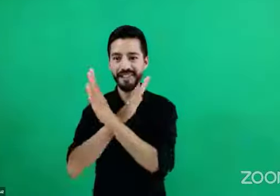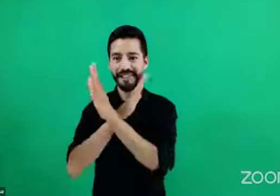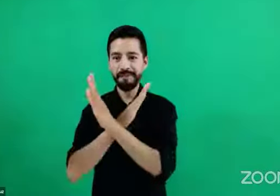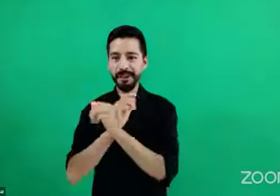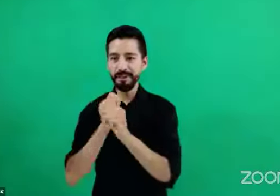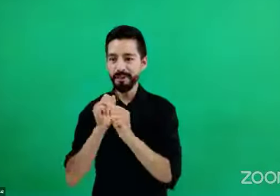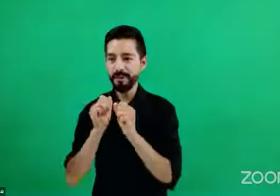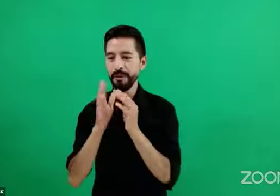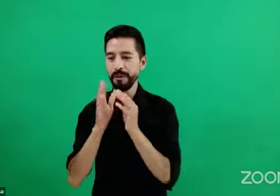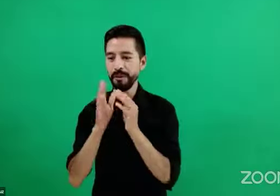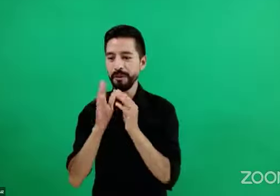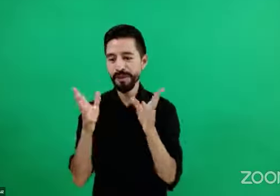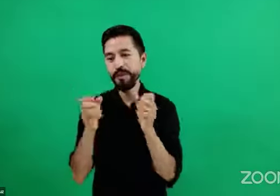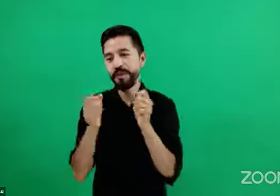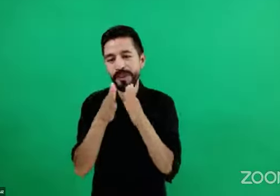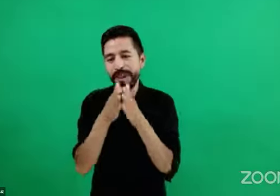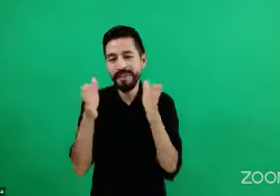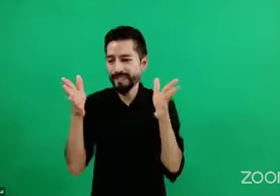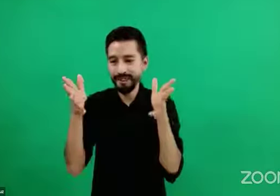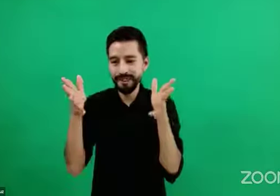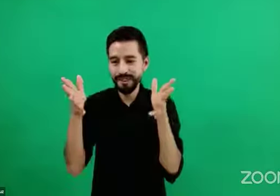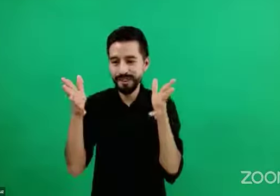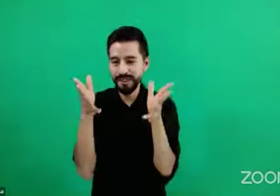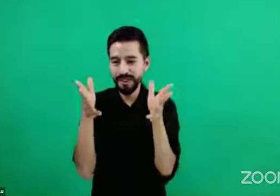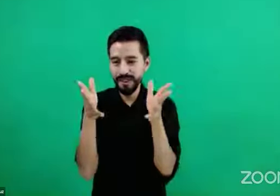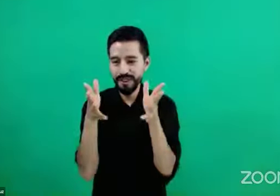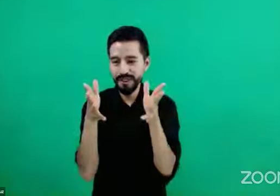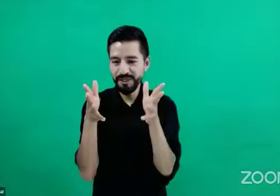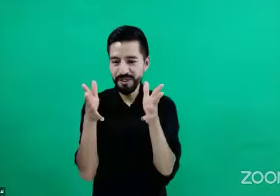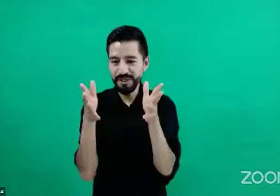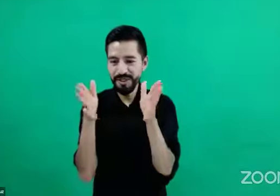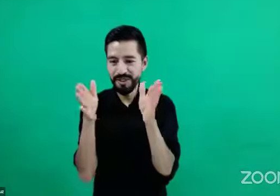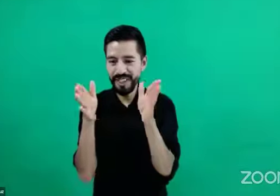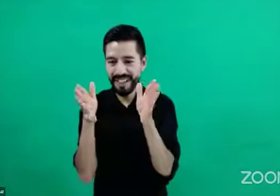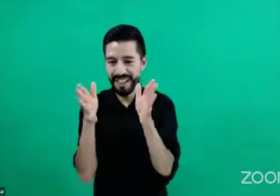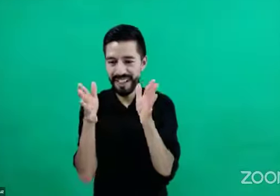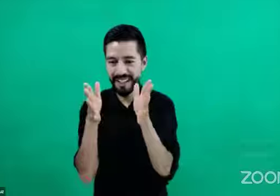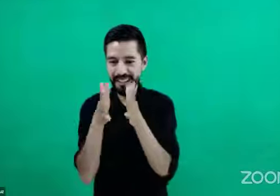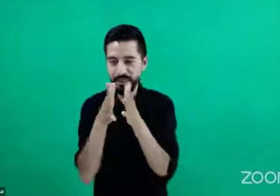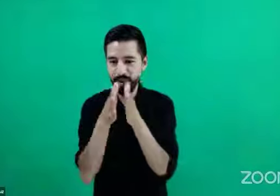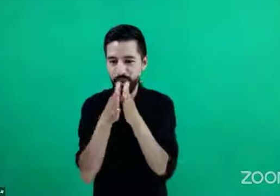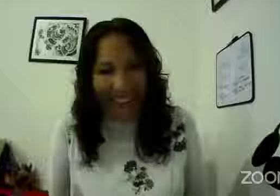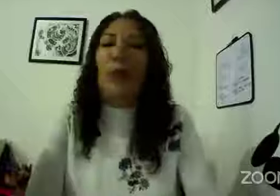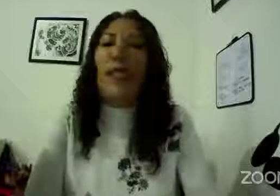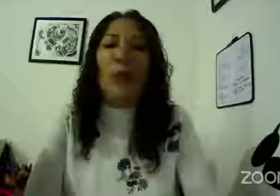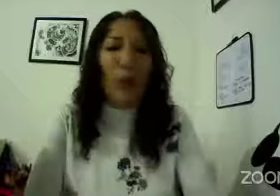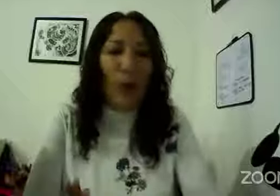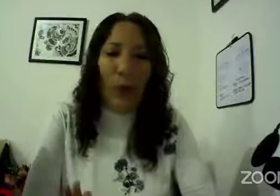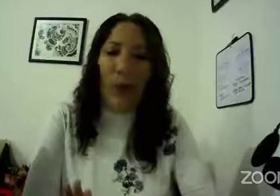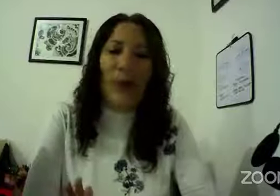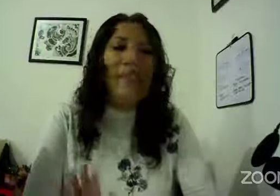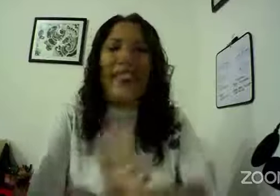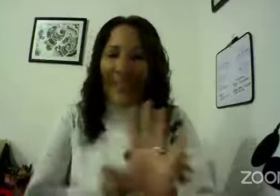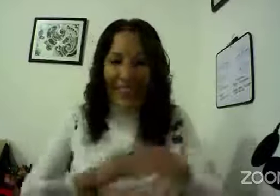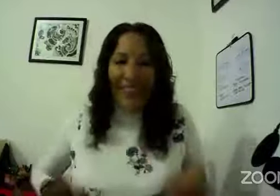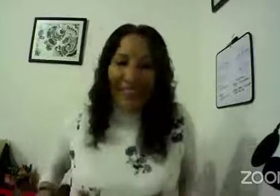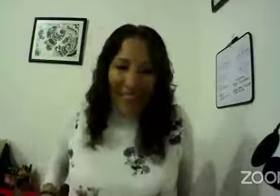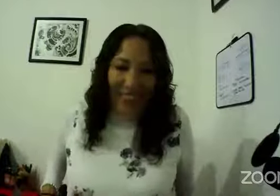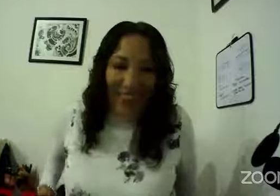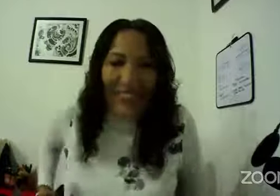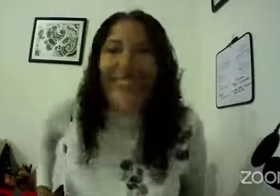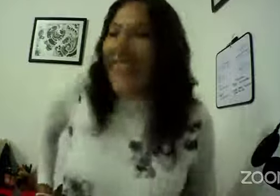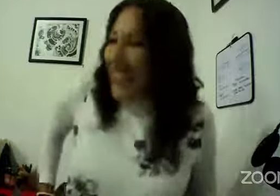se corta, pero como ven, si hacemos como solamente unos Un un cachito, minutito. Sí,